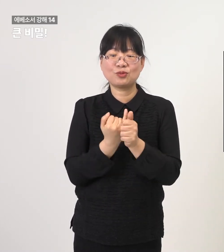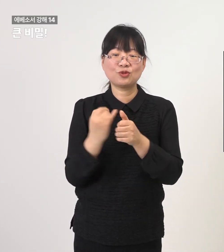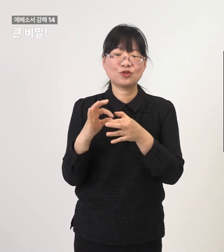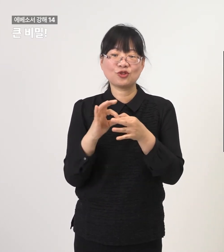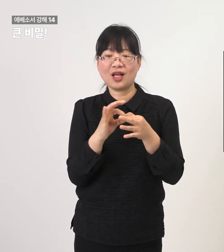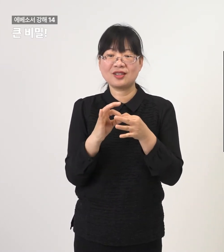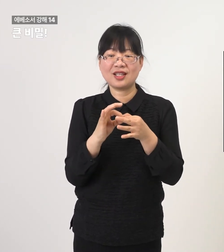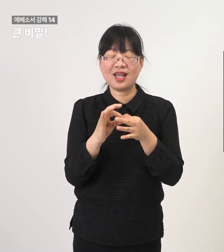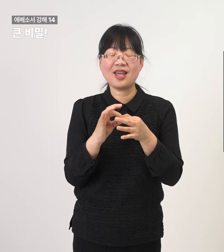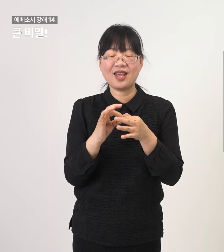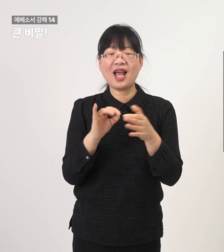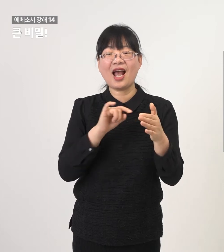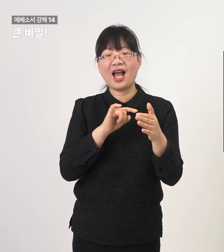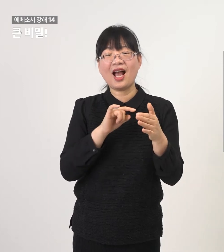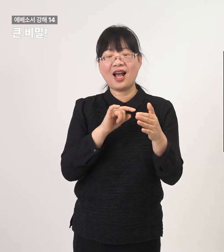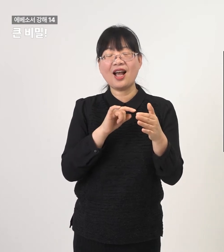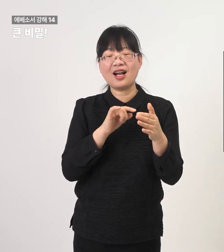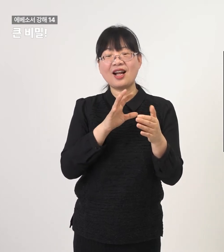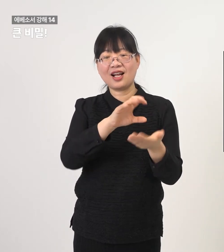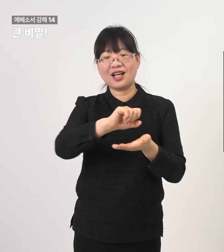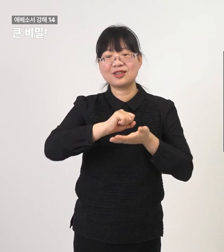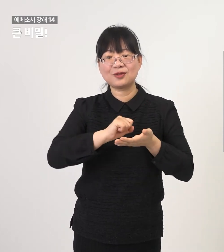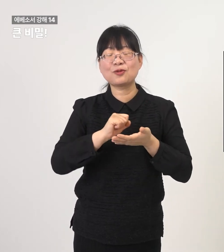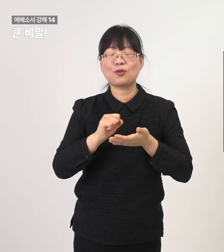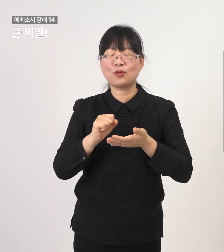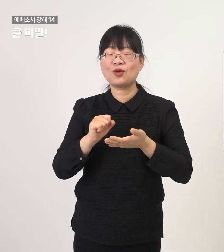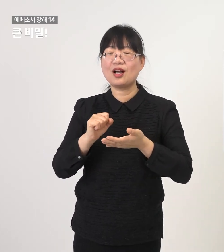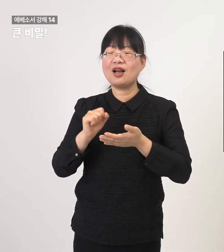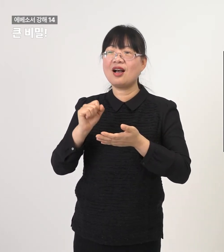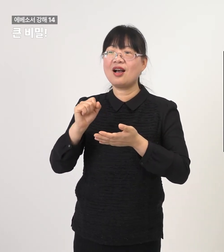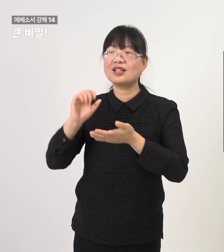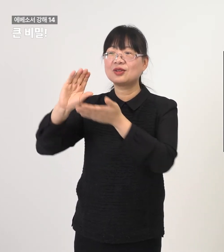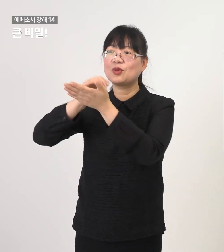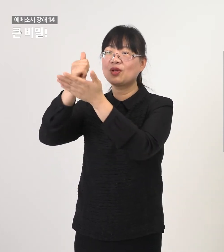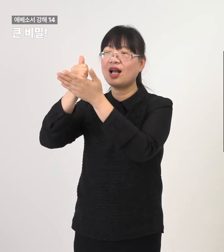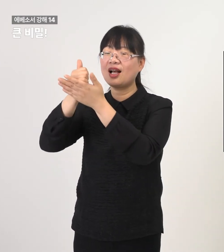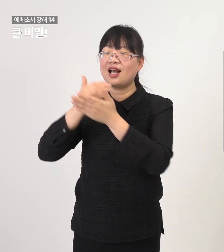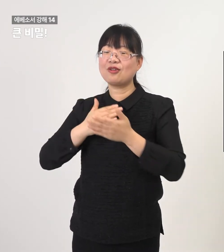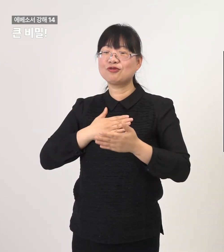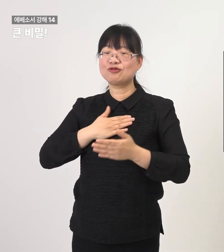통해서 어떻게 그리스도가